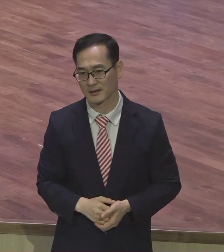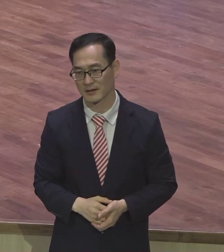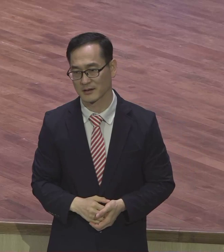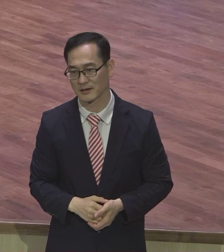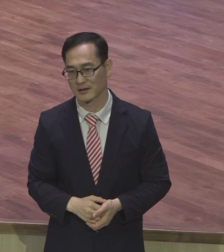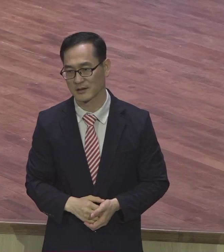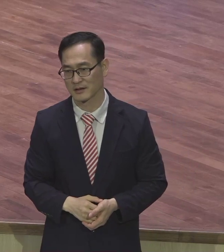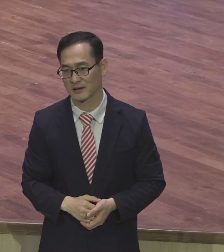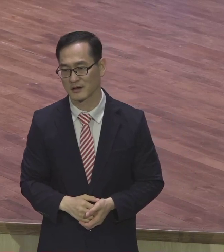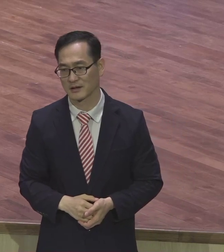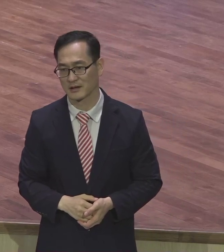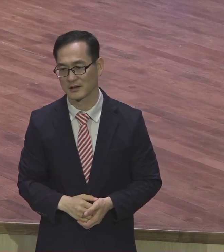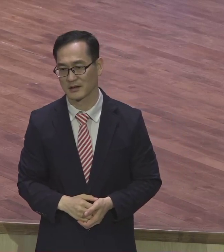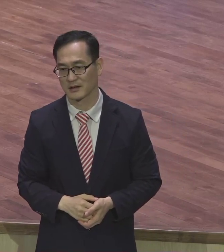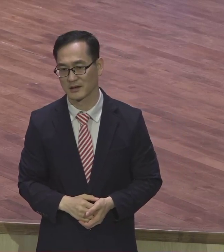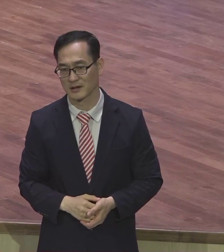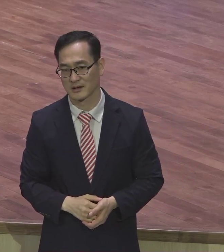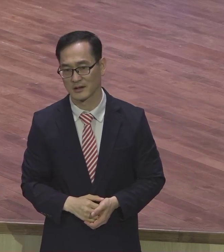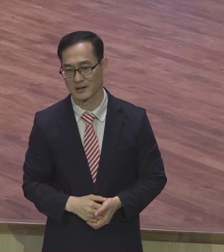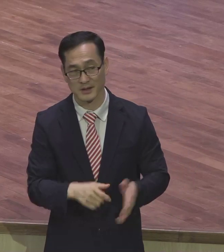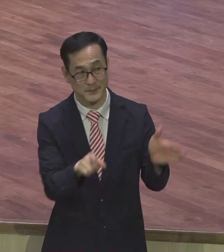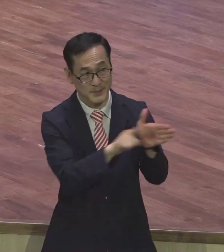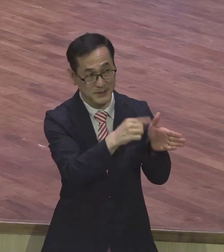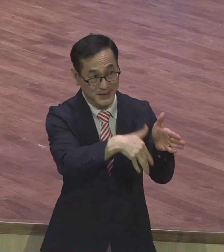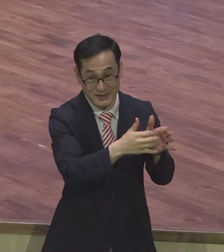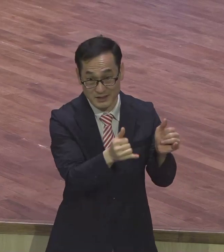봅니까 불신자를 부러워합니까